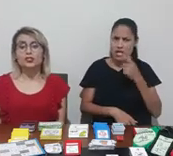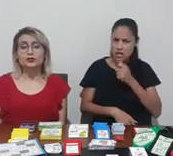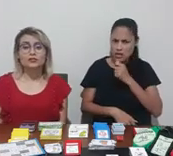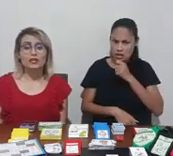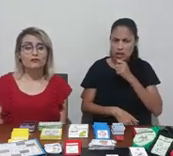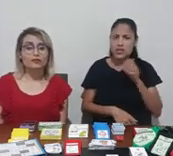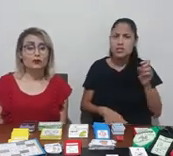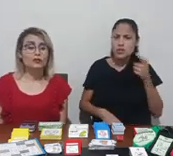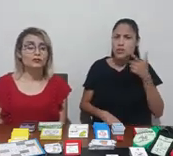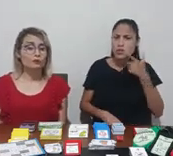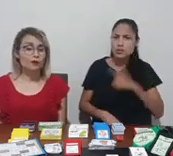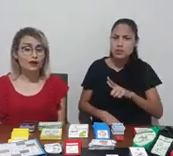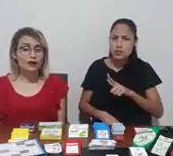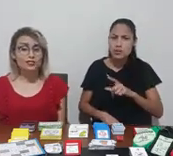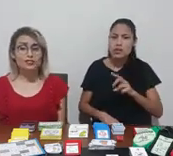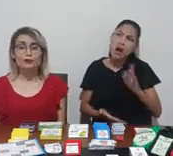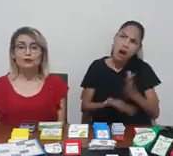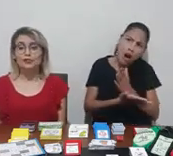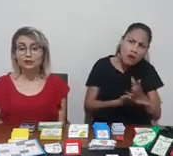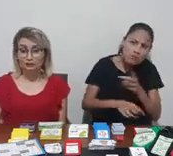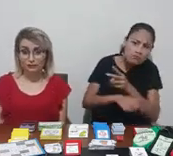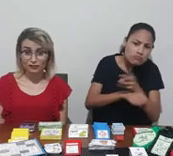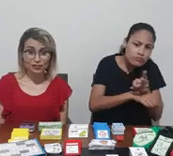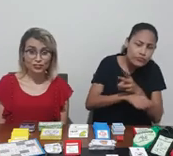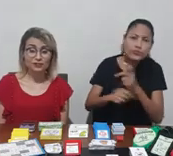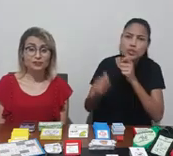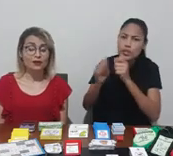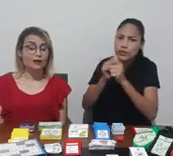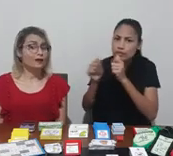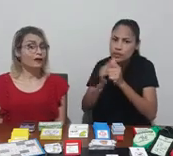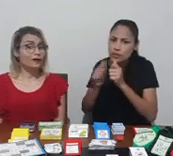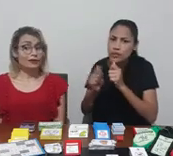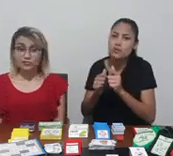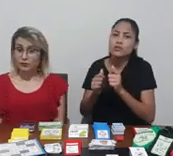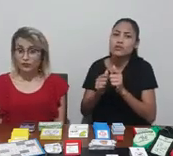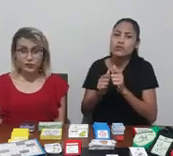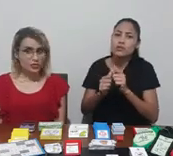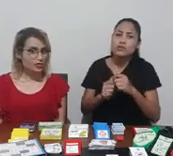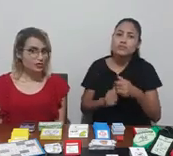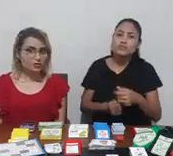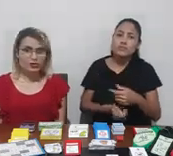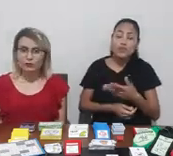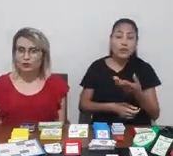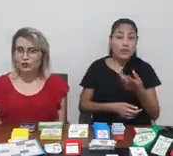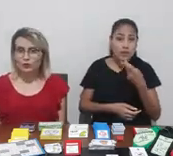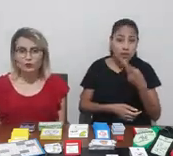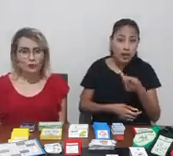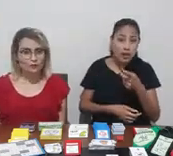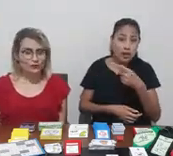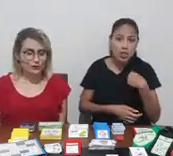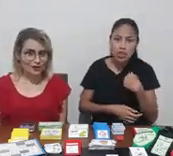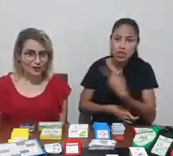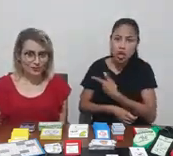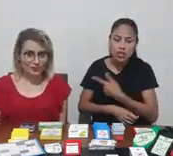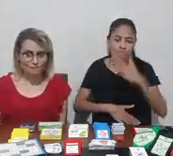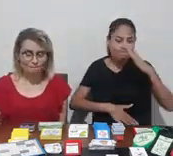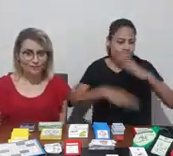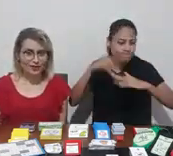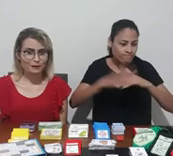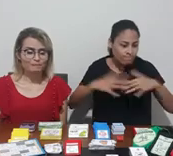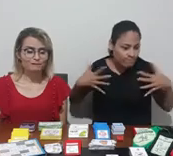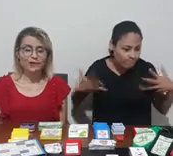se a gente consegue fazer algumas filmagens, algumas entrevistas. Quero dizer para vocês, não somos